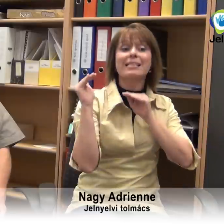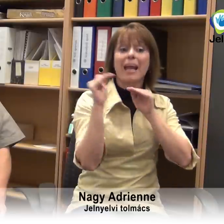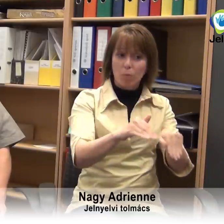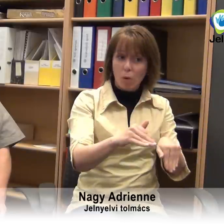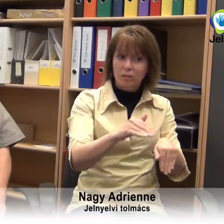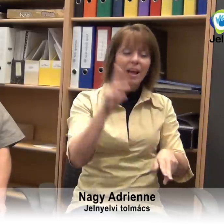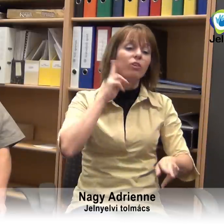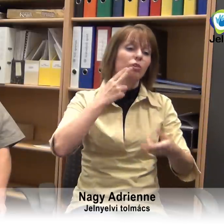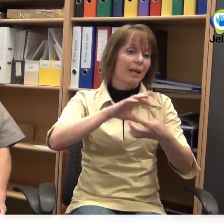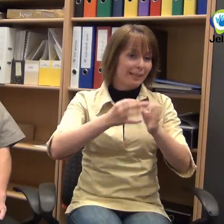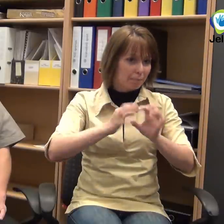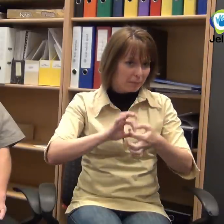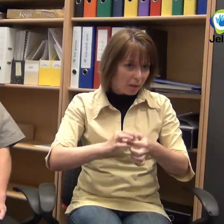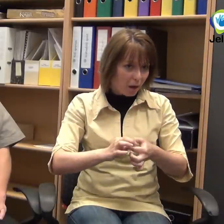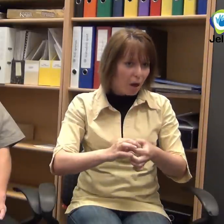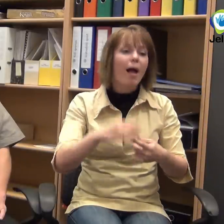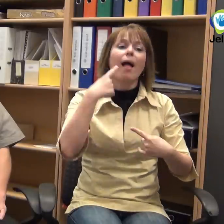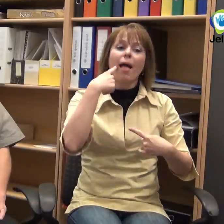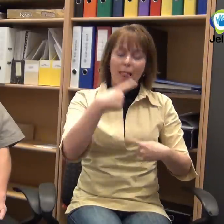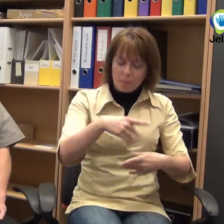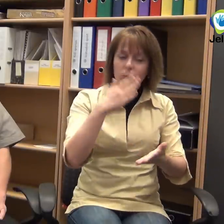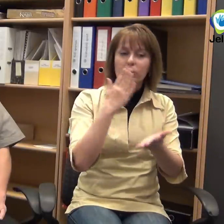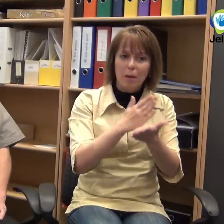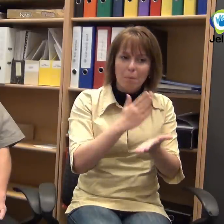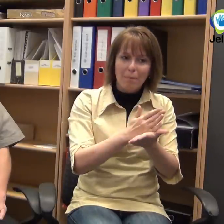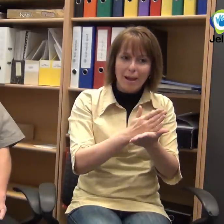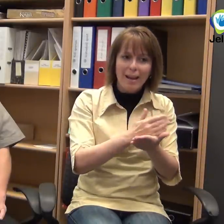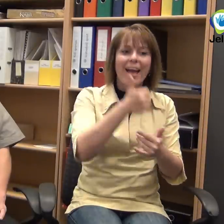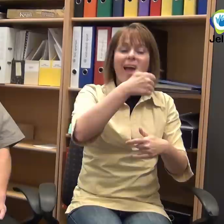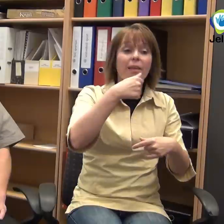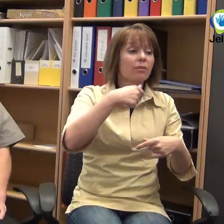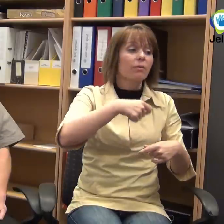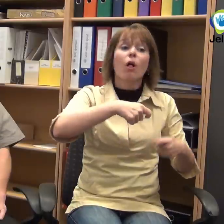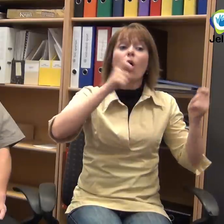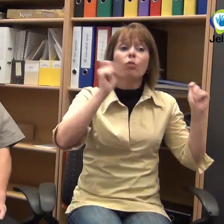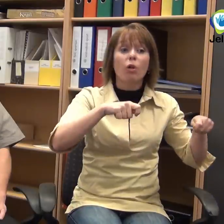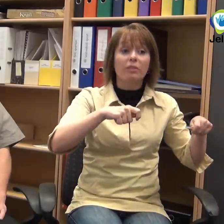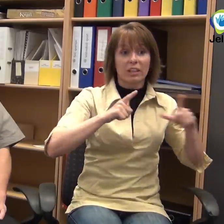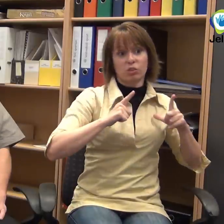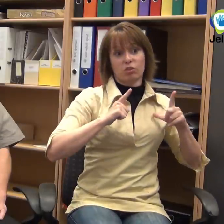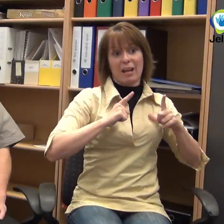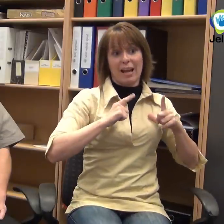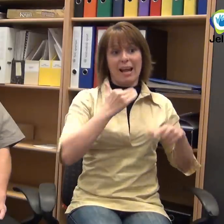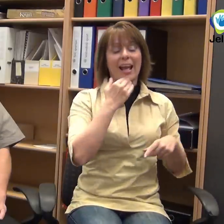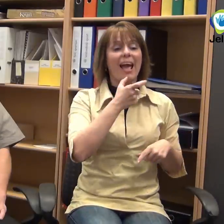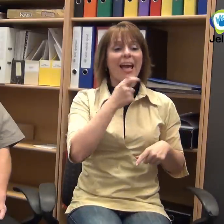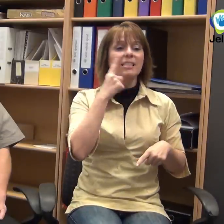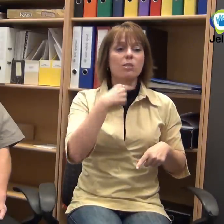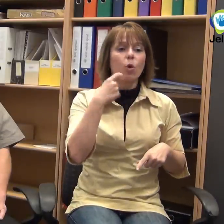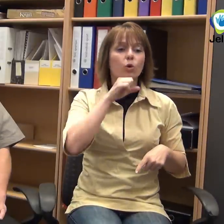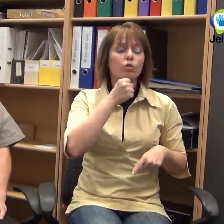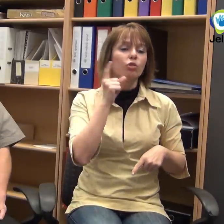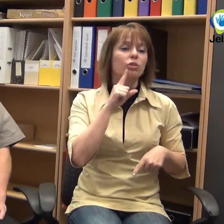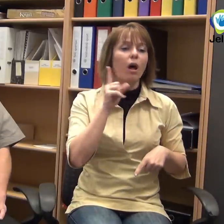a Siketlimpiát, és elmondtam azt is, hogy egy döntésre, az Ekostatnak a döntésére várunk,